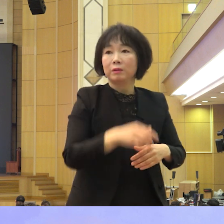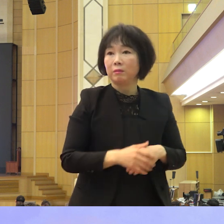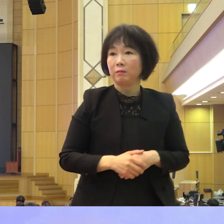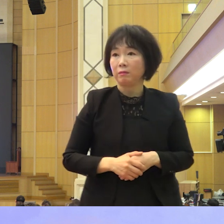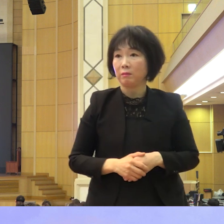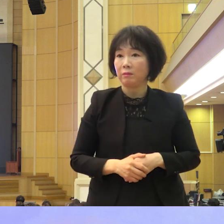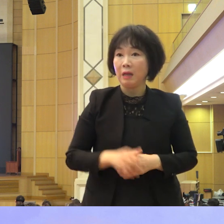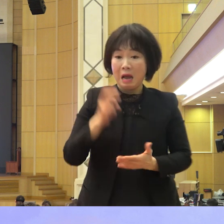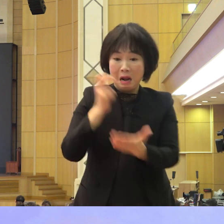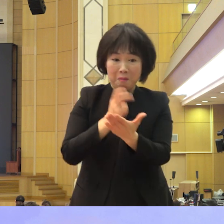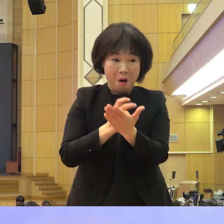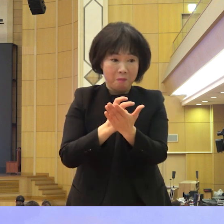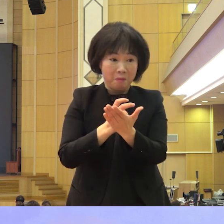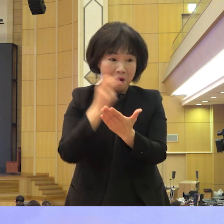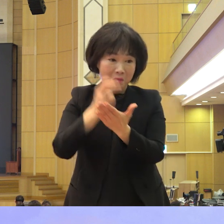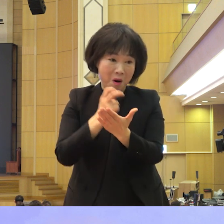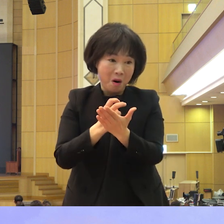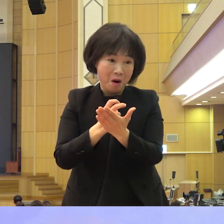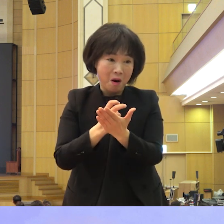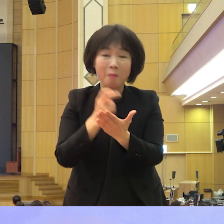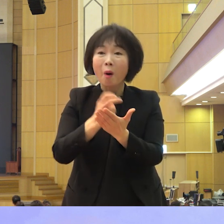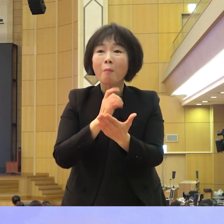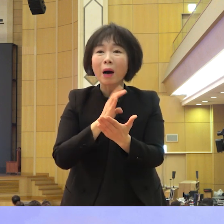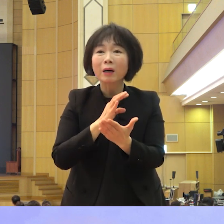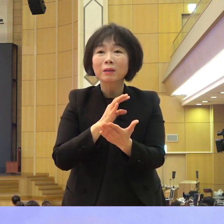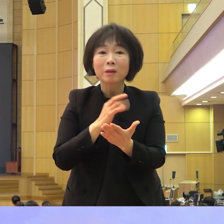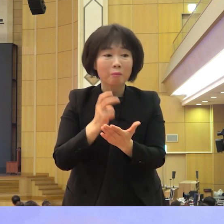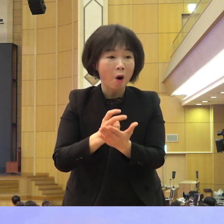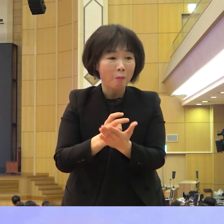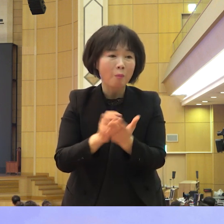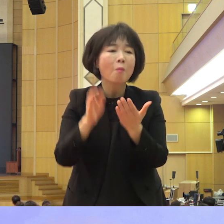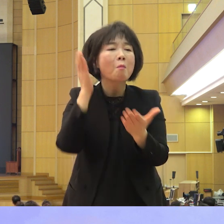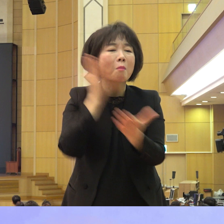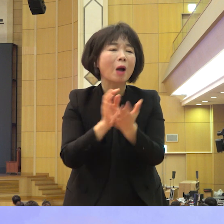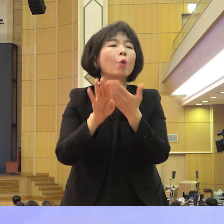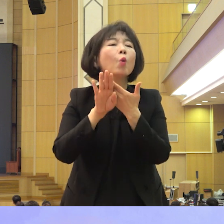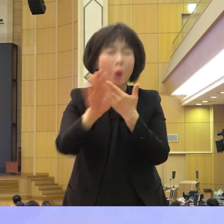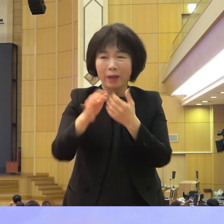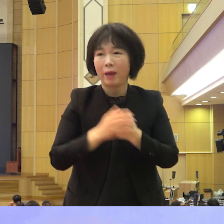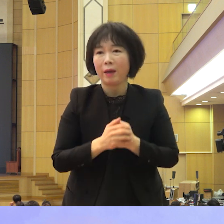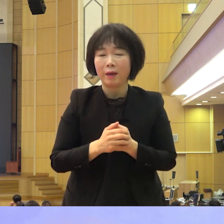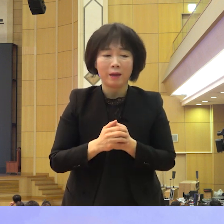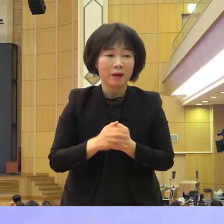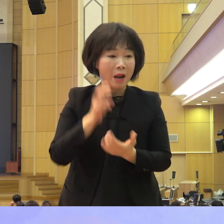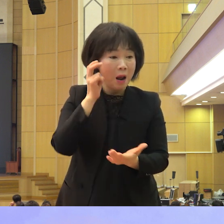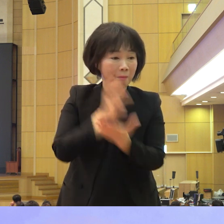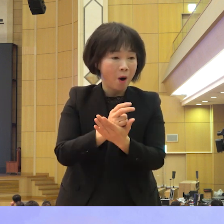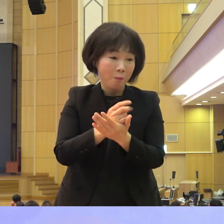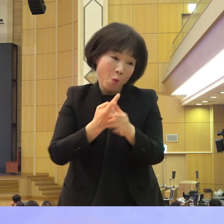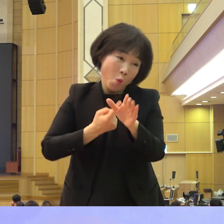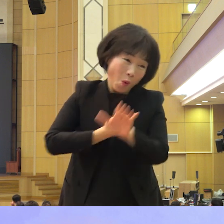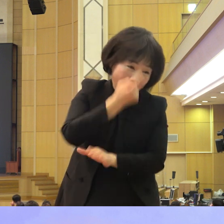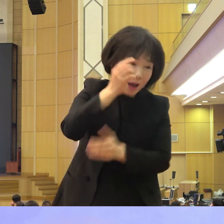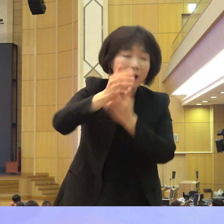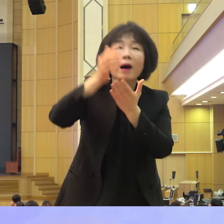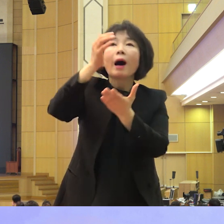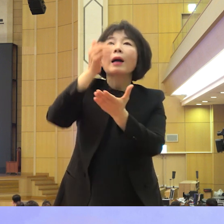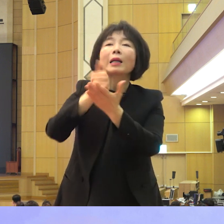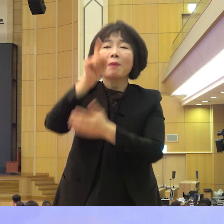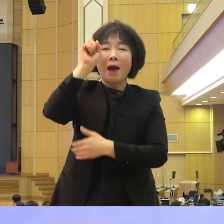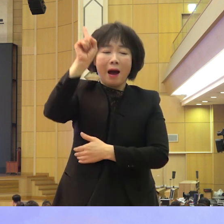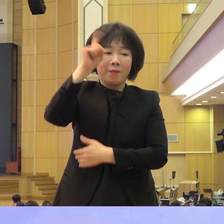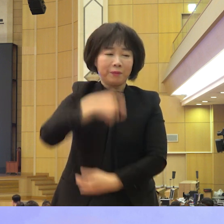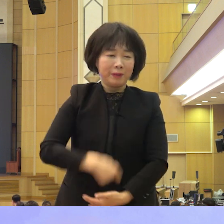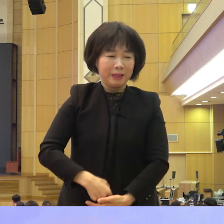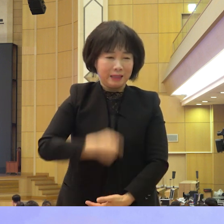율법 외에, 율법으로만이 아니라, 율법뿐만 아니라 율법 외에도